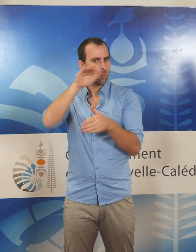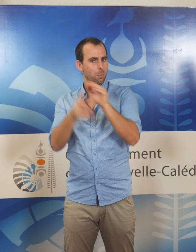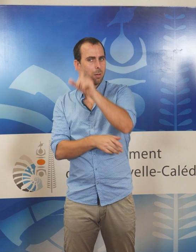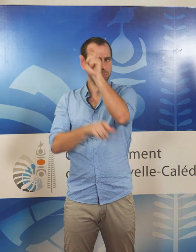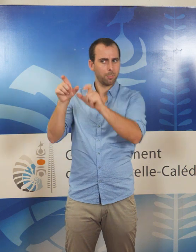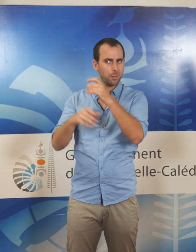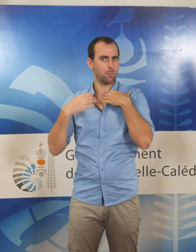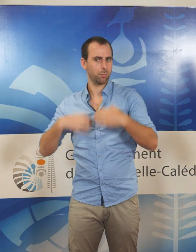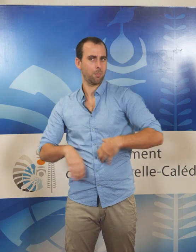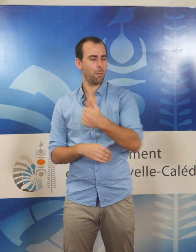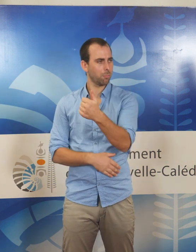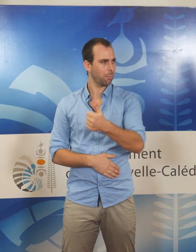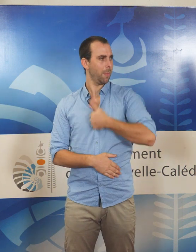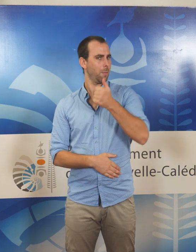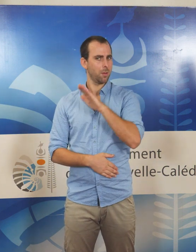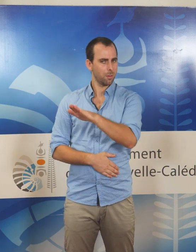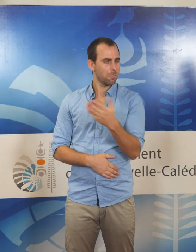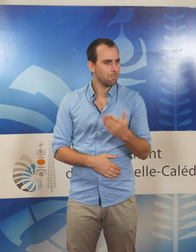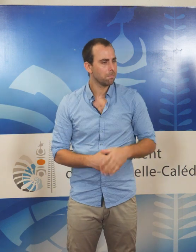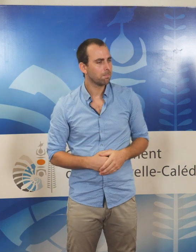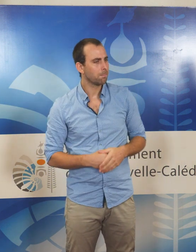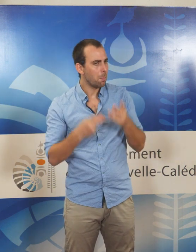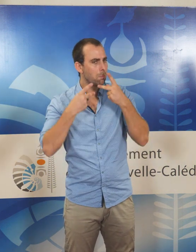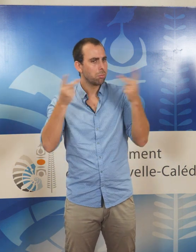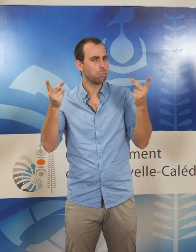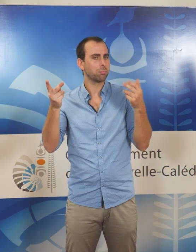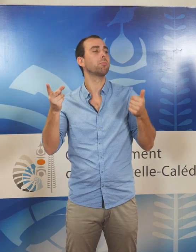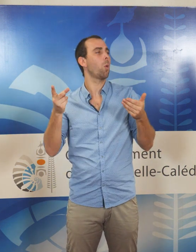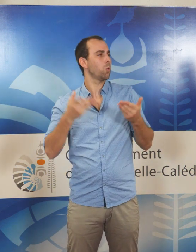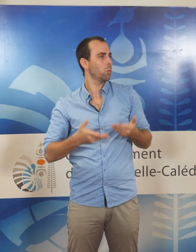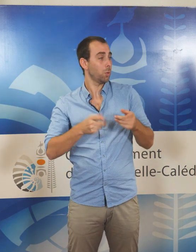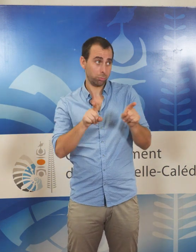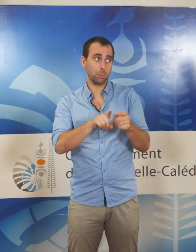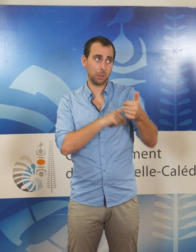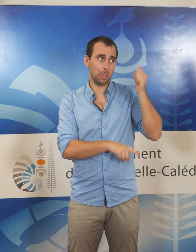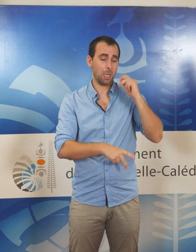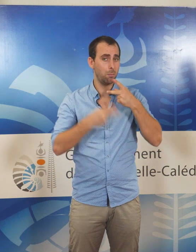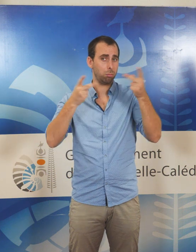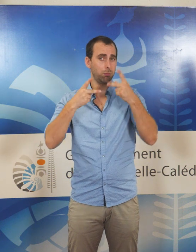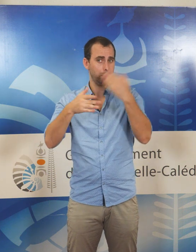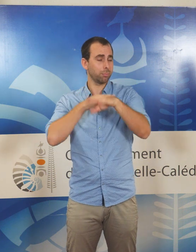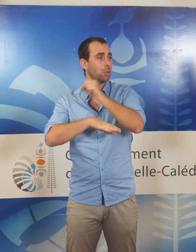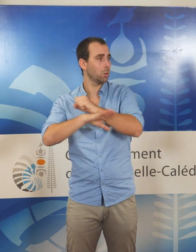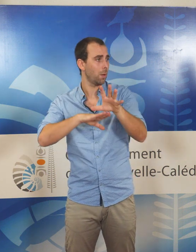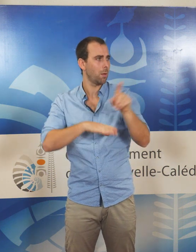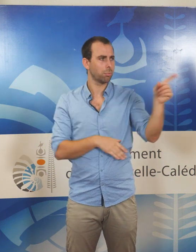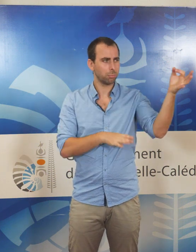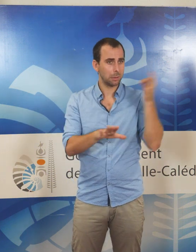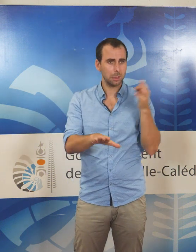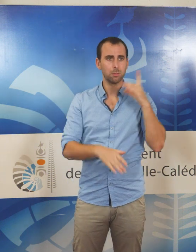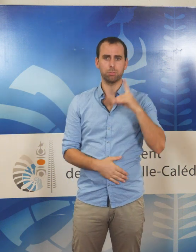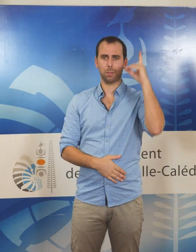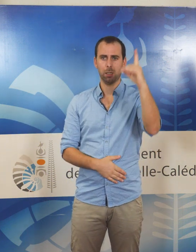indépendantistes, des membres du gouvernement, donc indépendantistes d'aujourd'hui et d'hier. Vous dites donc ne pas être au courant de cette arrivée